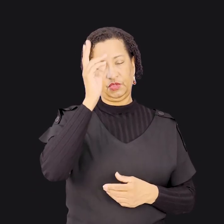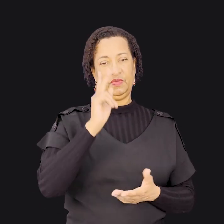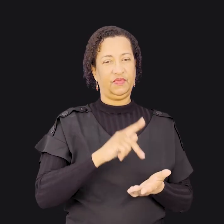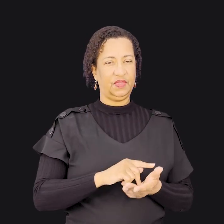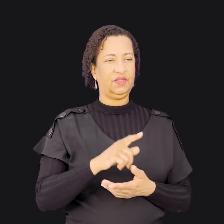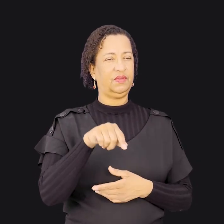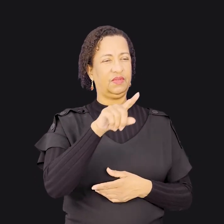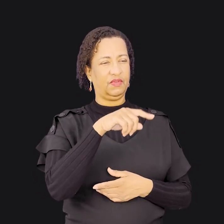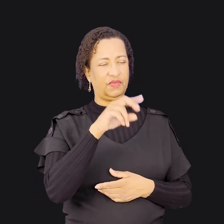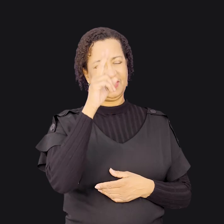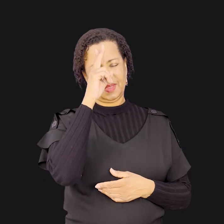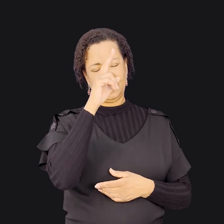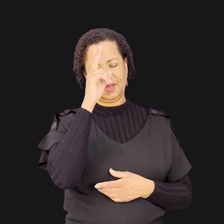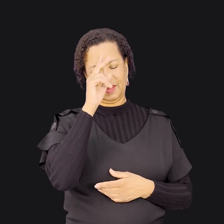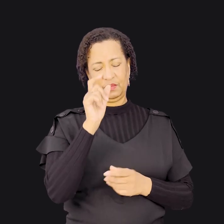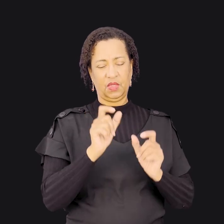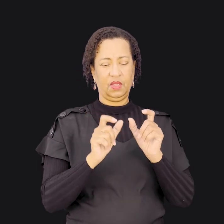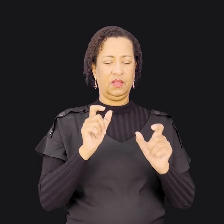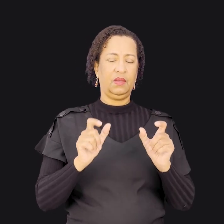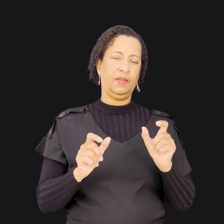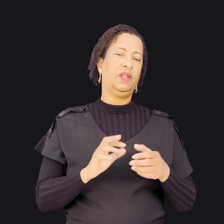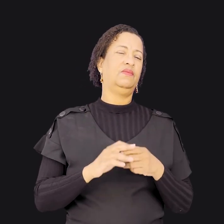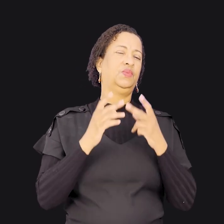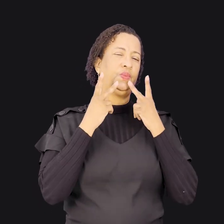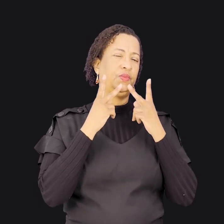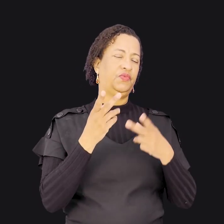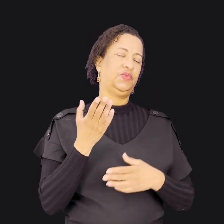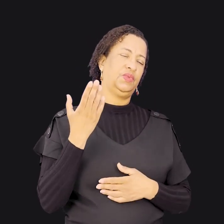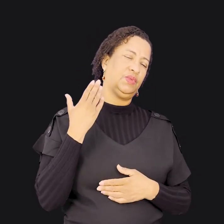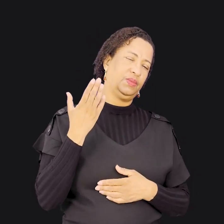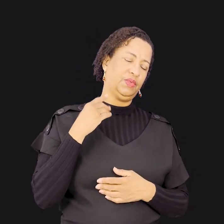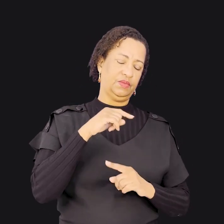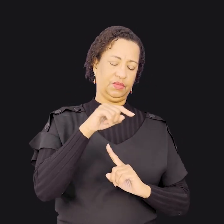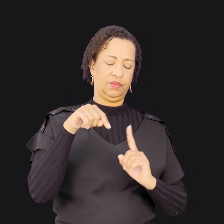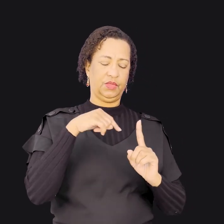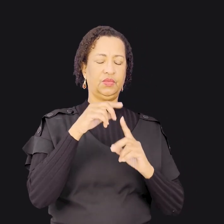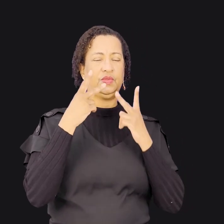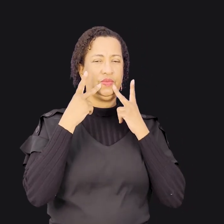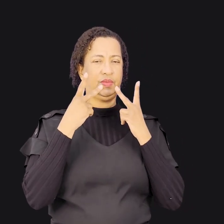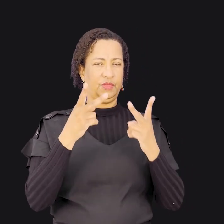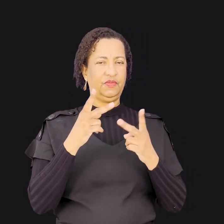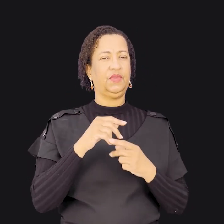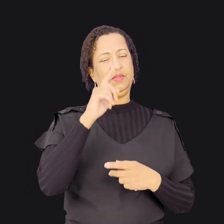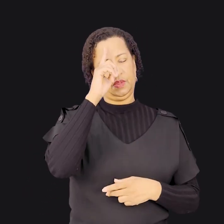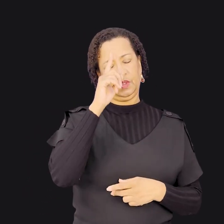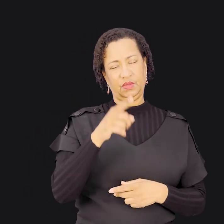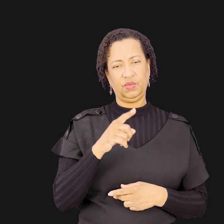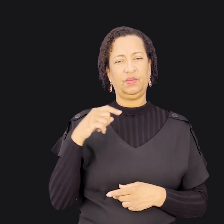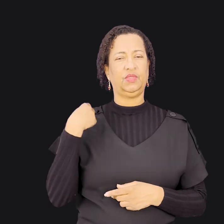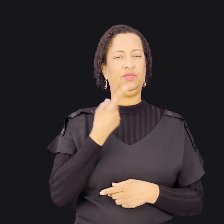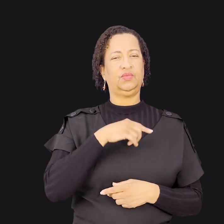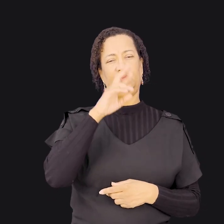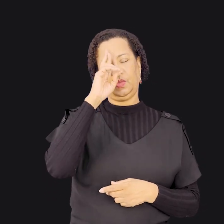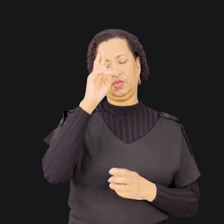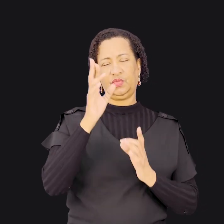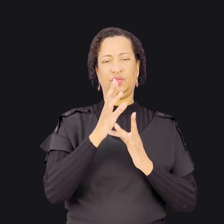sincera, para que vocês se recordem das palavras proferidas no passado pelos santos profetas e do mandamento de nosso